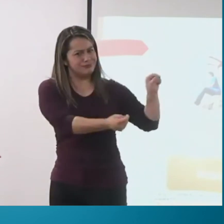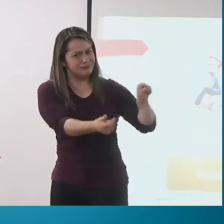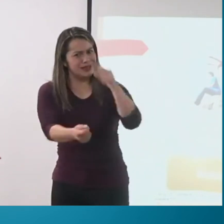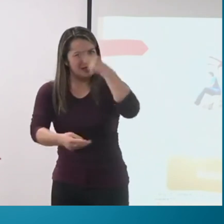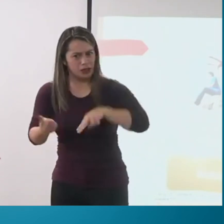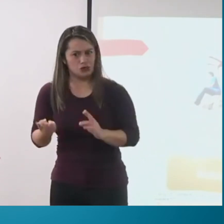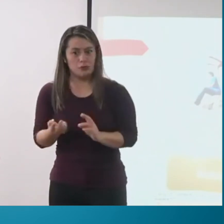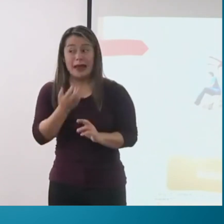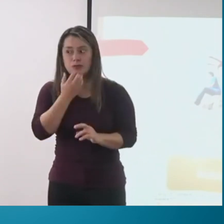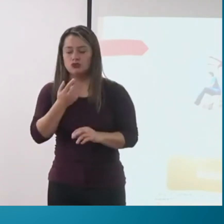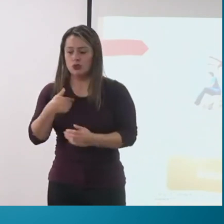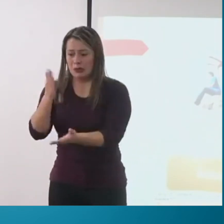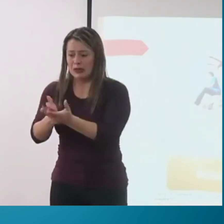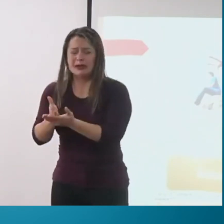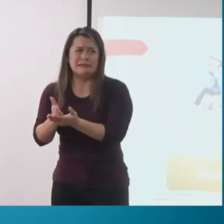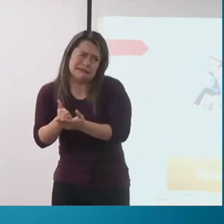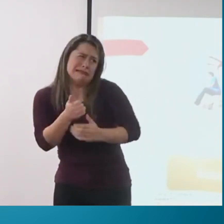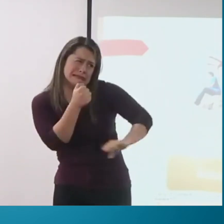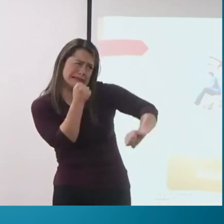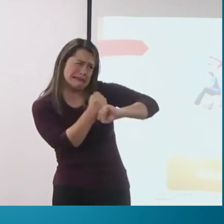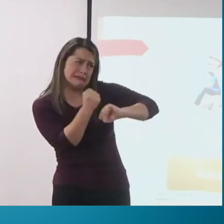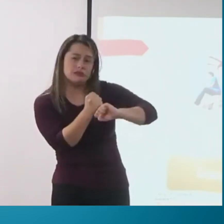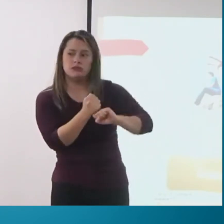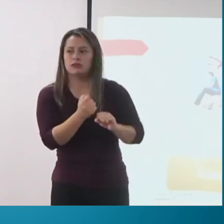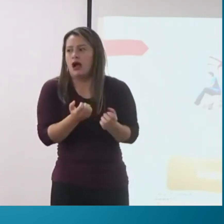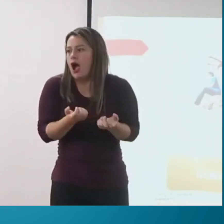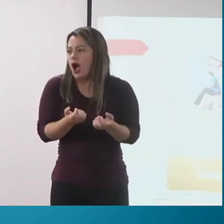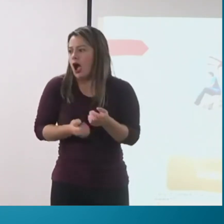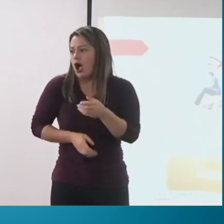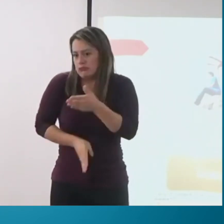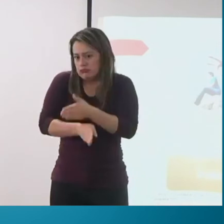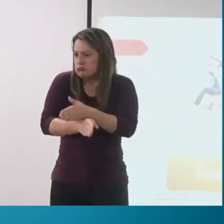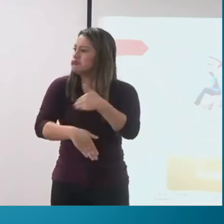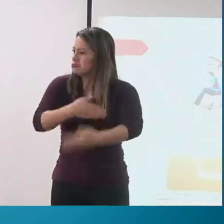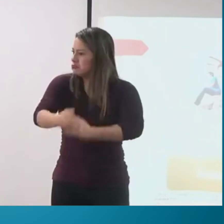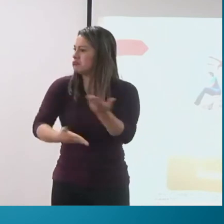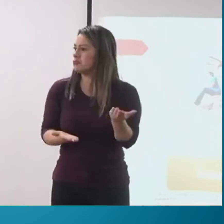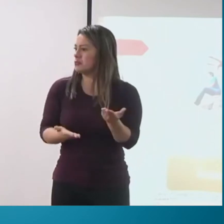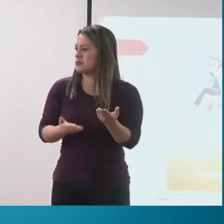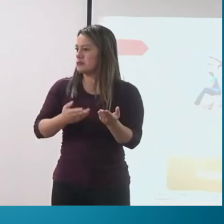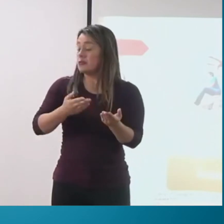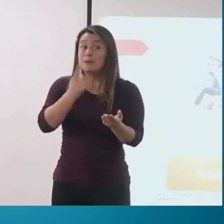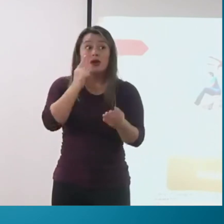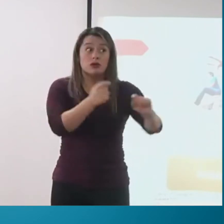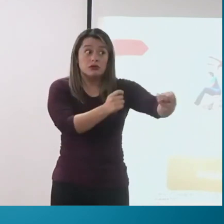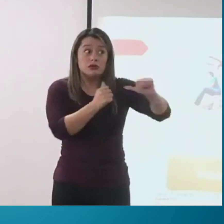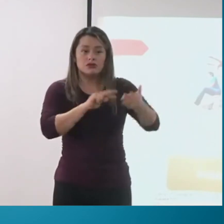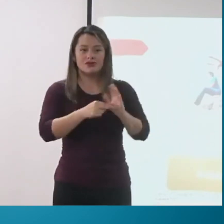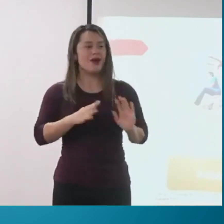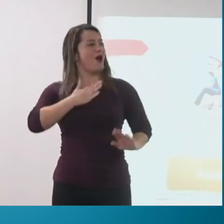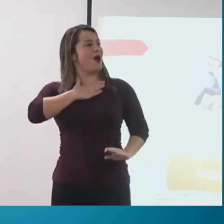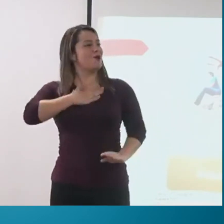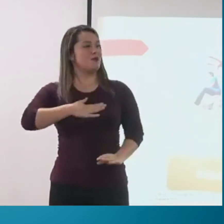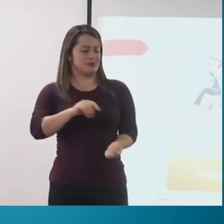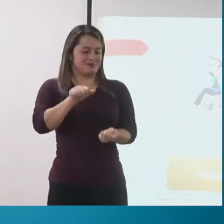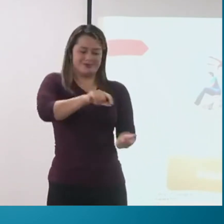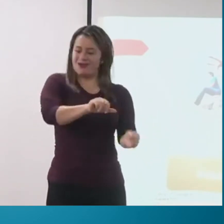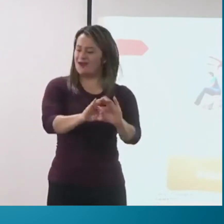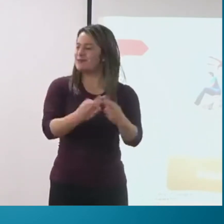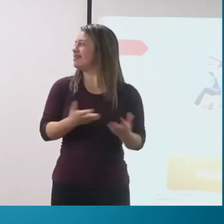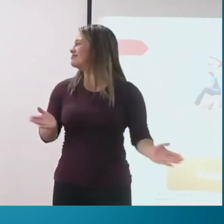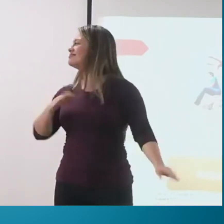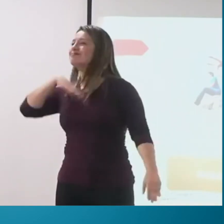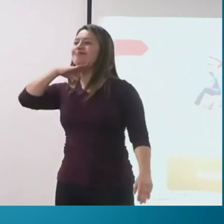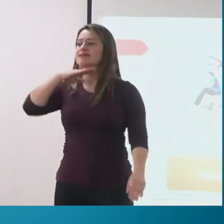indemnizar y compensar, pero con eso no va a tener ni la familia, ni voy a estudiar, ni voy a sacar los hijos adelante. Colombia es un modelo donde